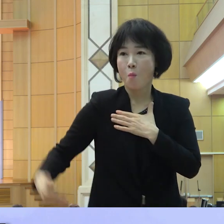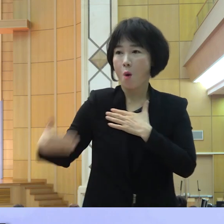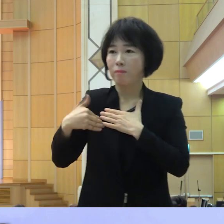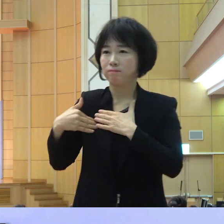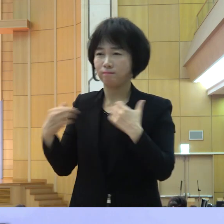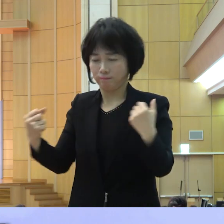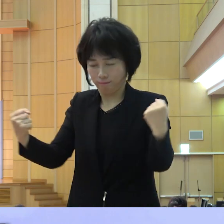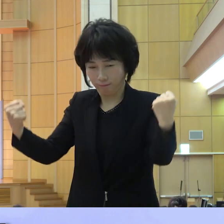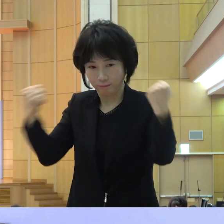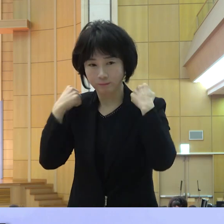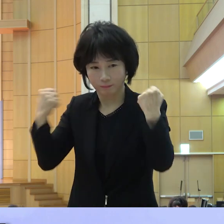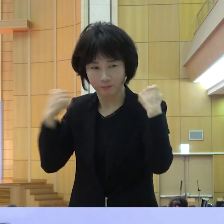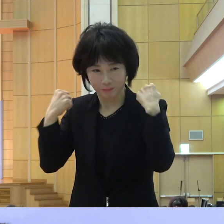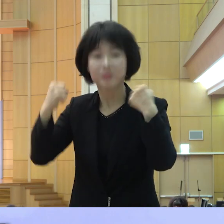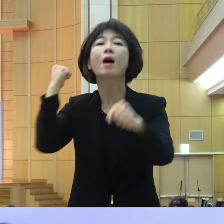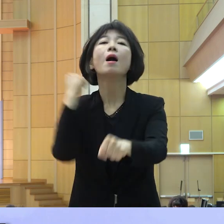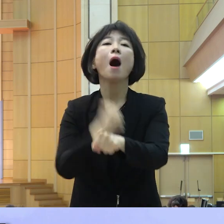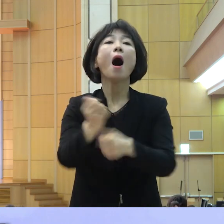내가